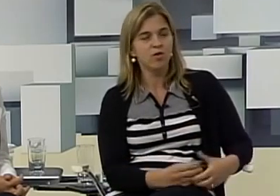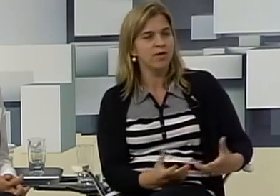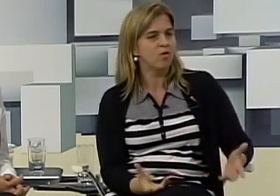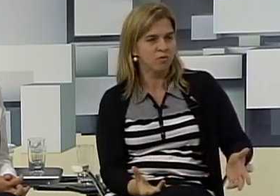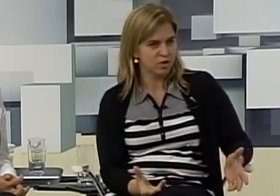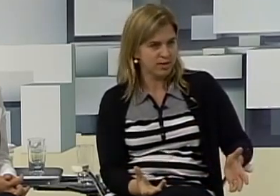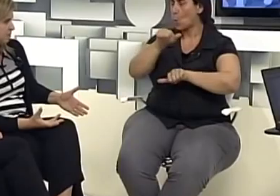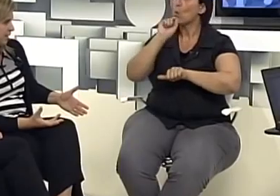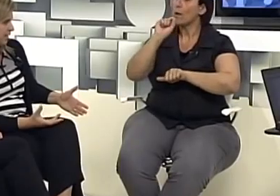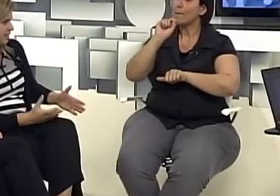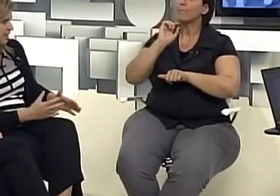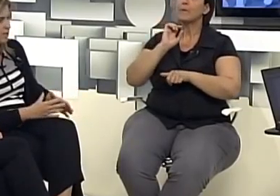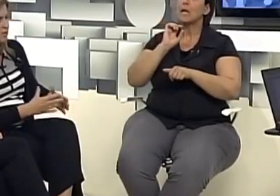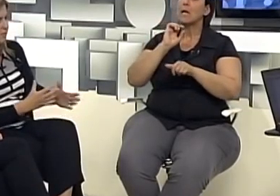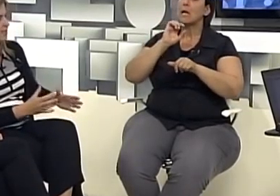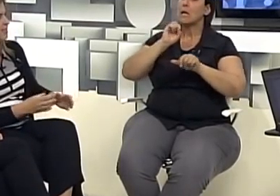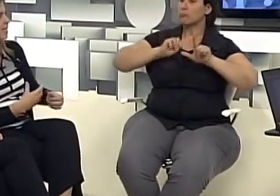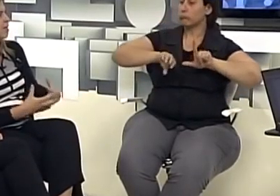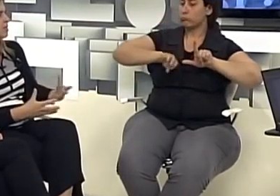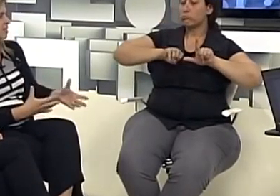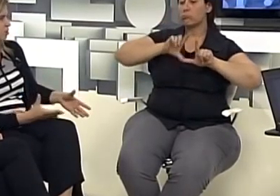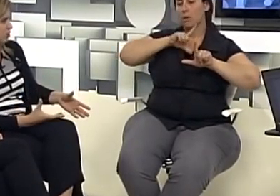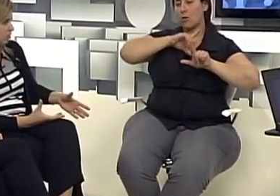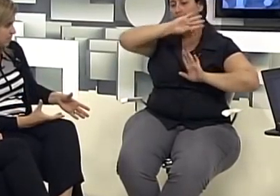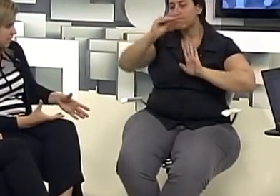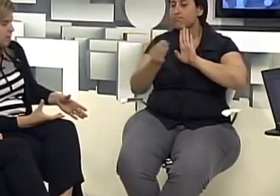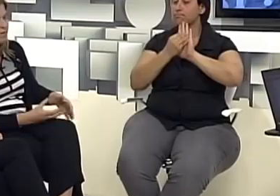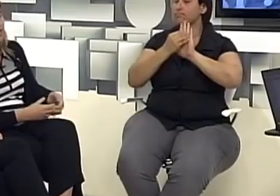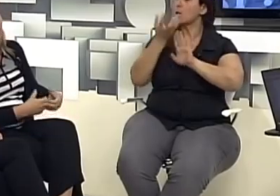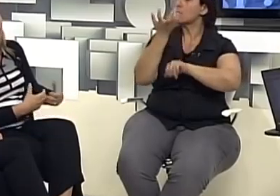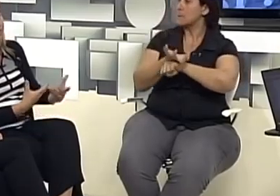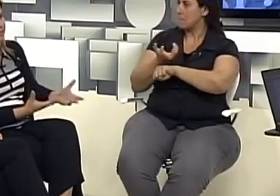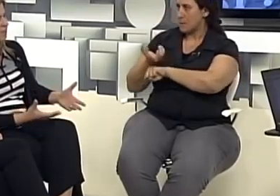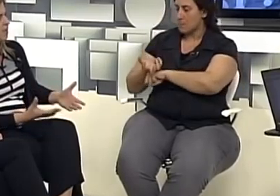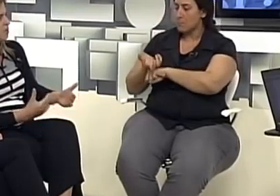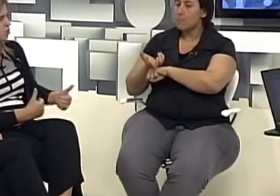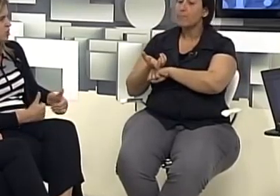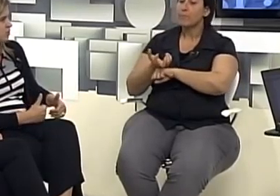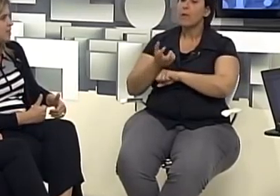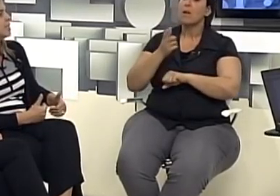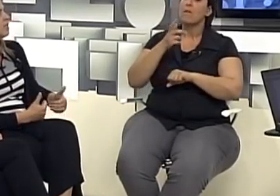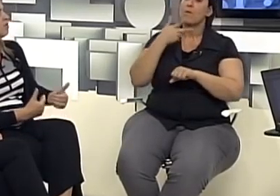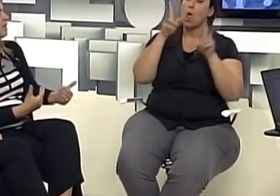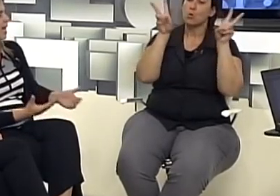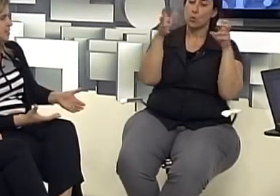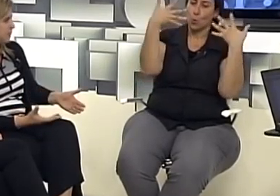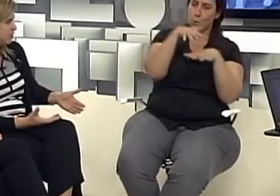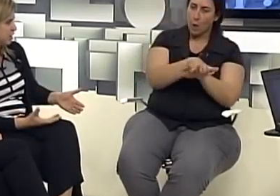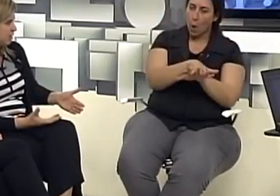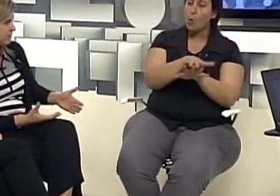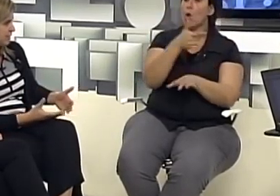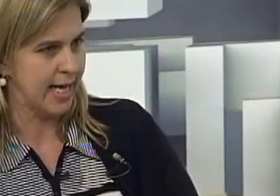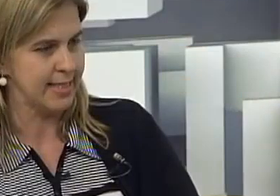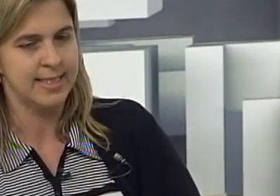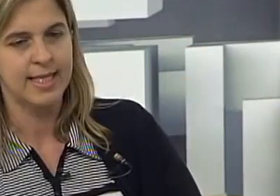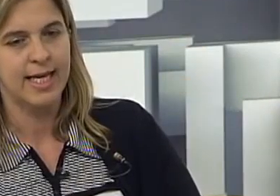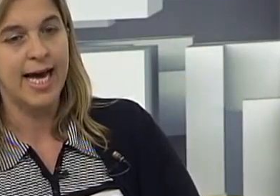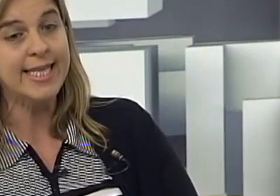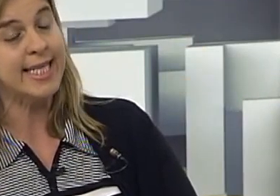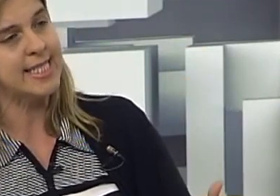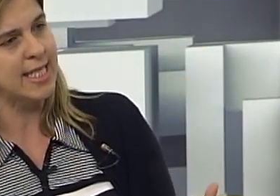que incluíram algumas disciplinas, né? Disciplinas que tratam das questões de inclusão e uma disciplina a partir de 2005, que é a disciplina de língua de